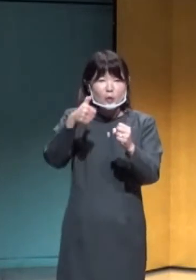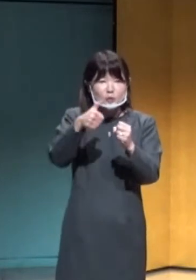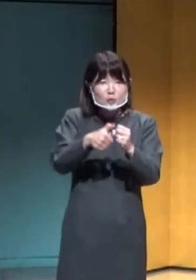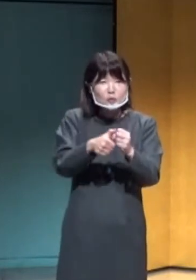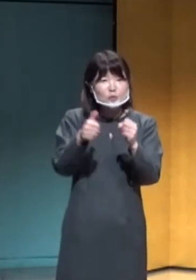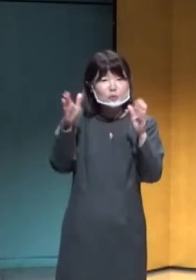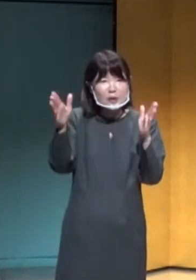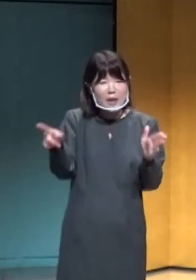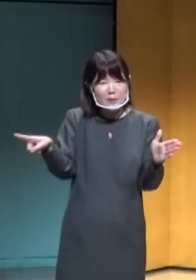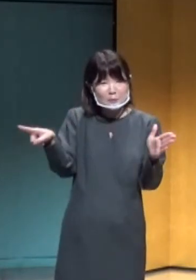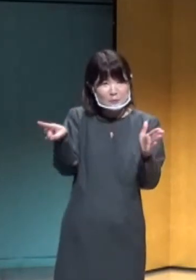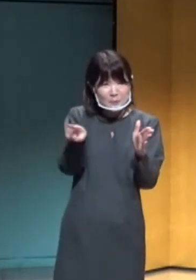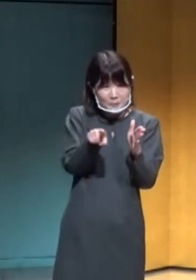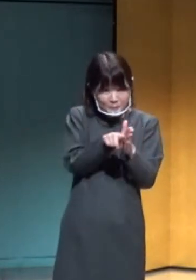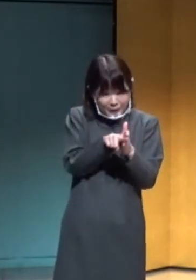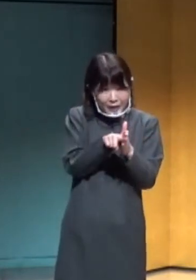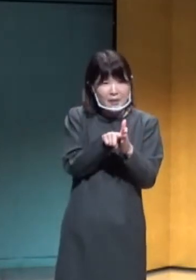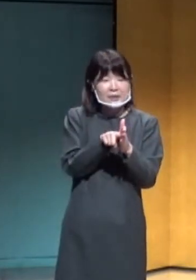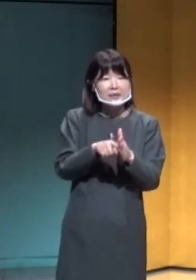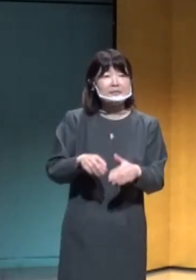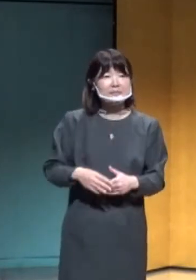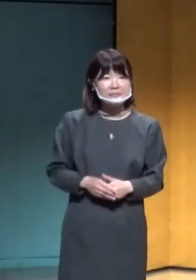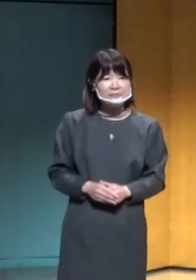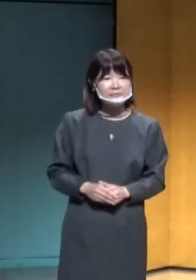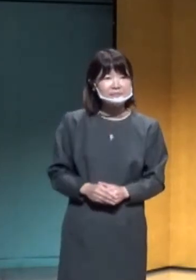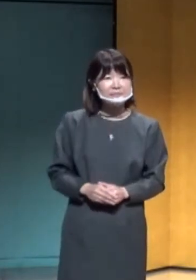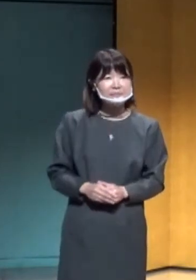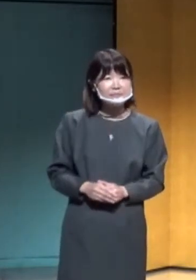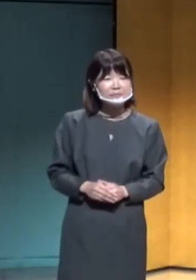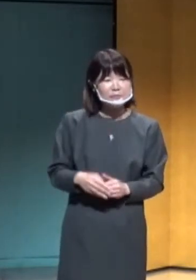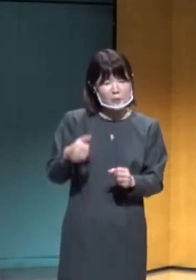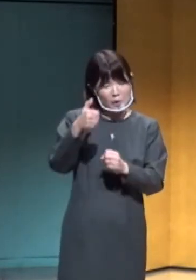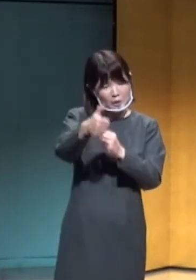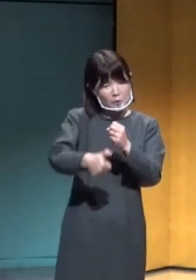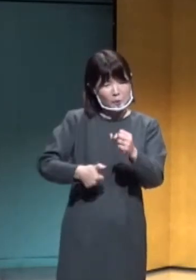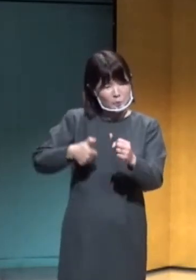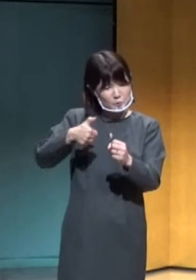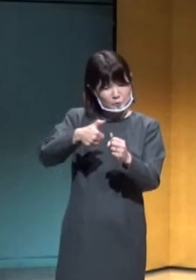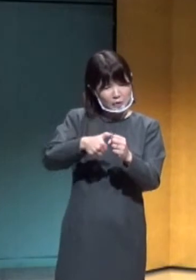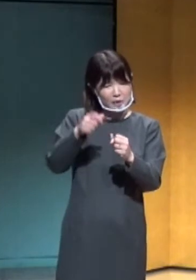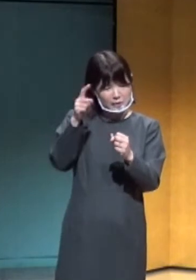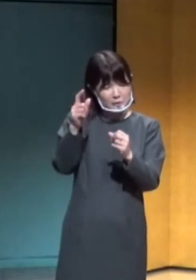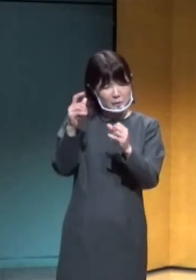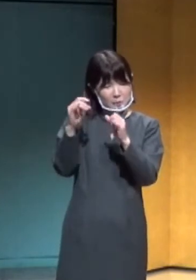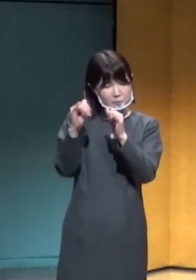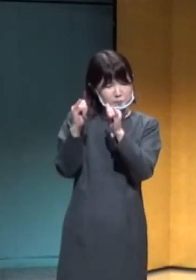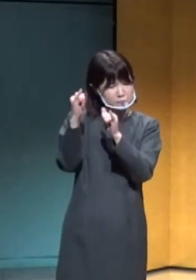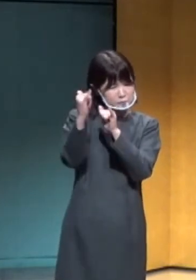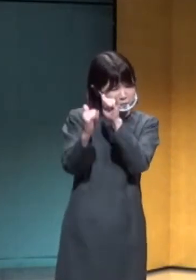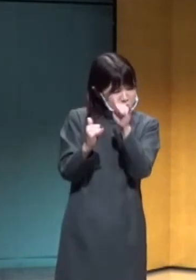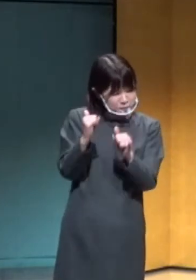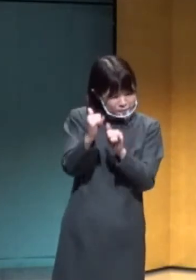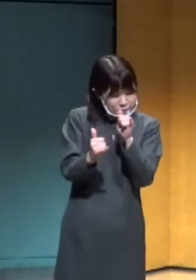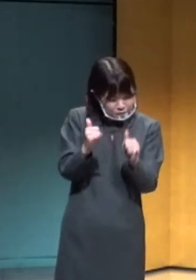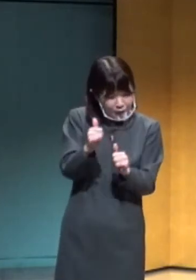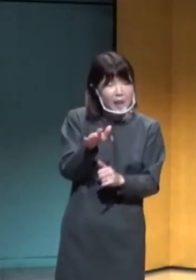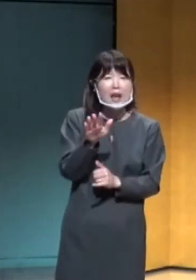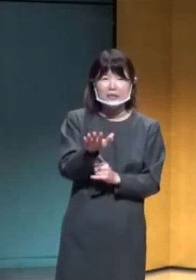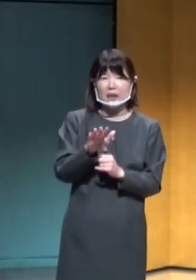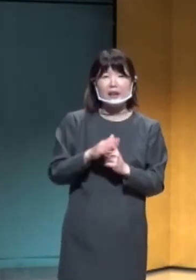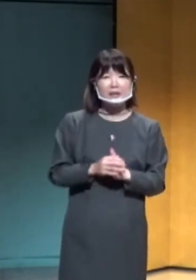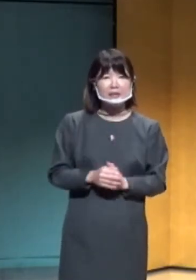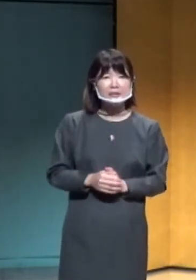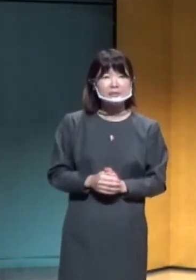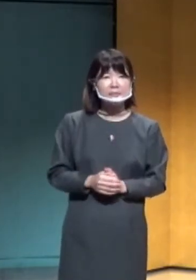迎えた年でございます。50周年と言いましても本当に長い歴史があるわけでございまして、